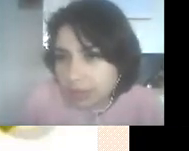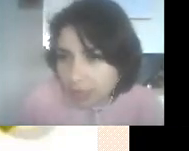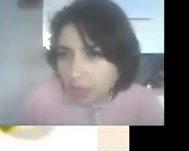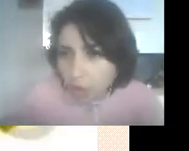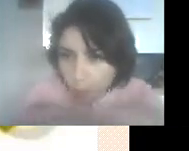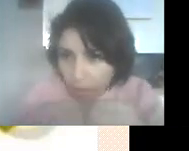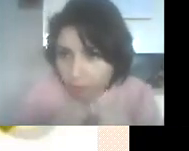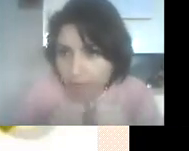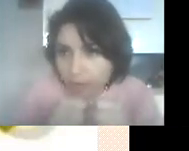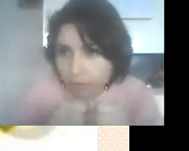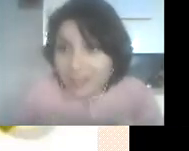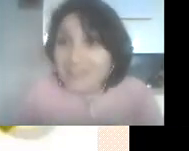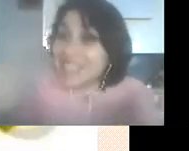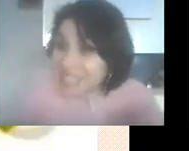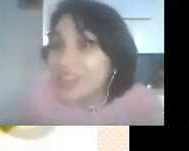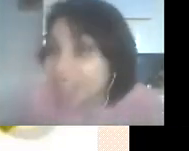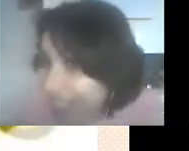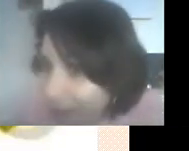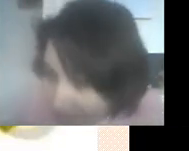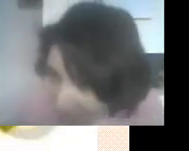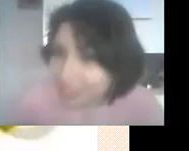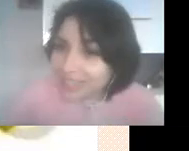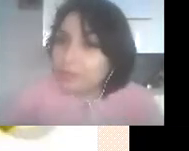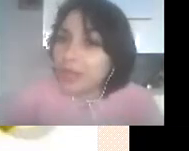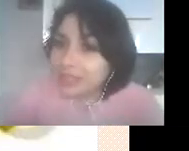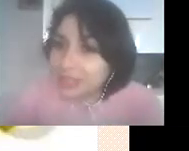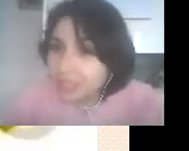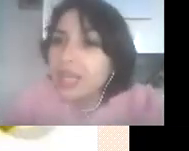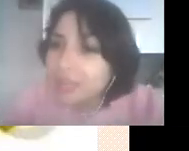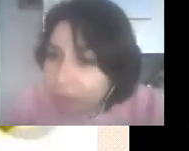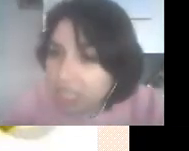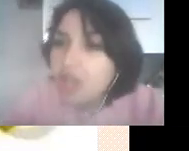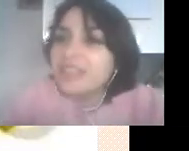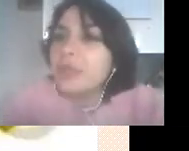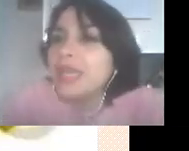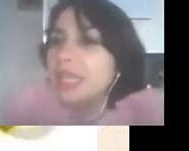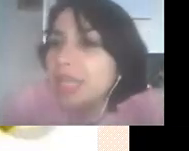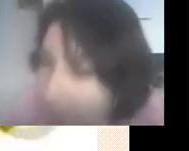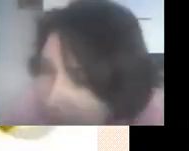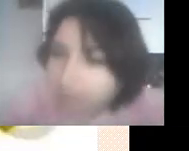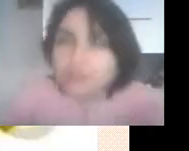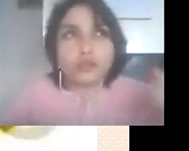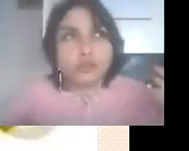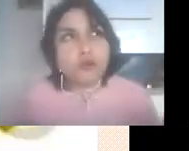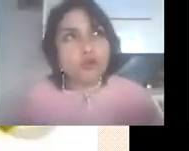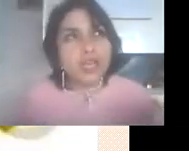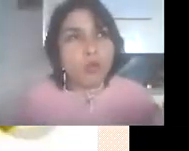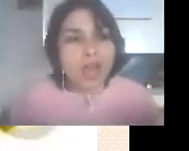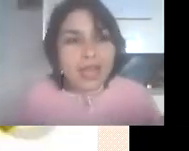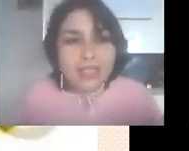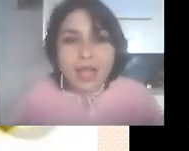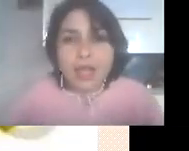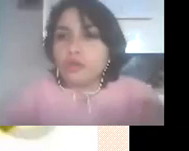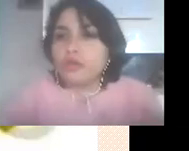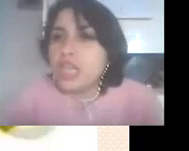¿Sí? ¿Los puedo doblar o no? Sí, son rígidos. Bien, ¿viste que puedes? Son rígidos. ¿Te imaginas, Matías, si nosotros construyéramos